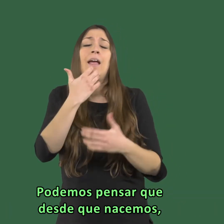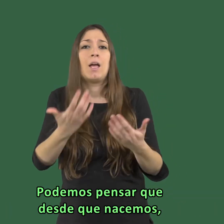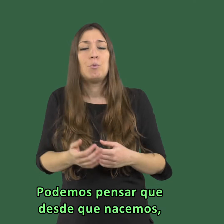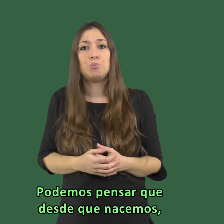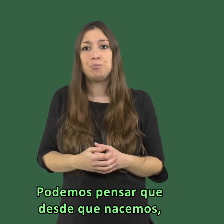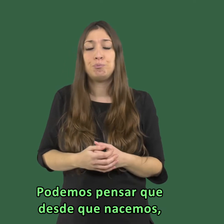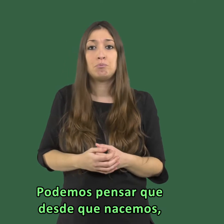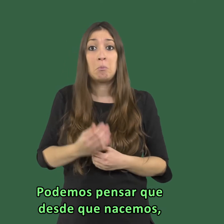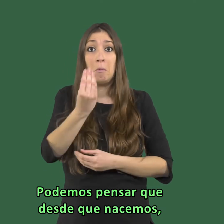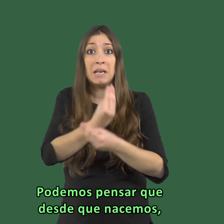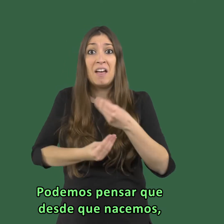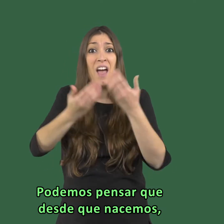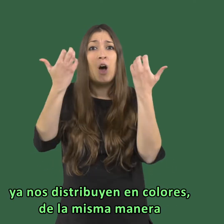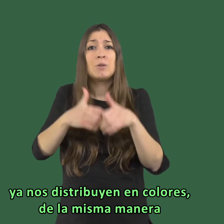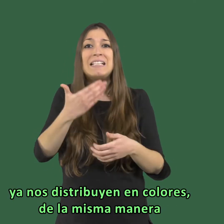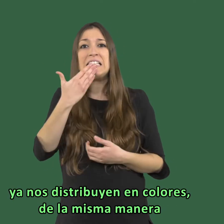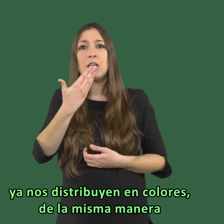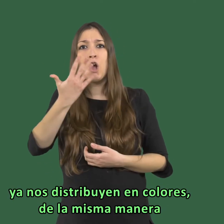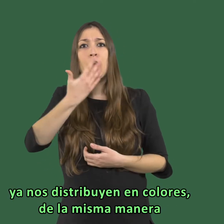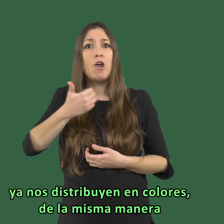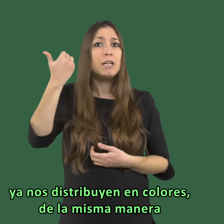Podemos pensar que desde que nacemos ya nos